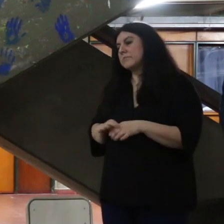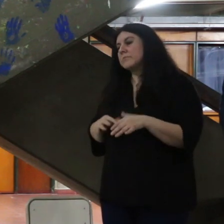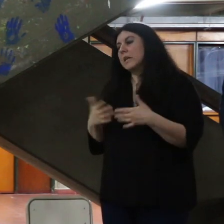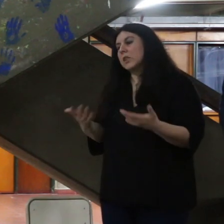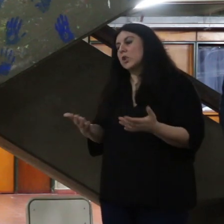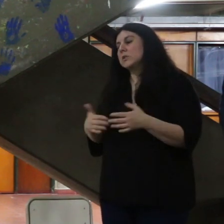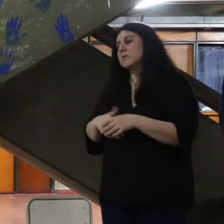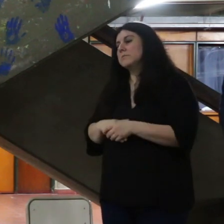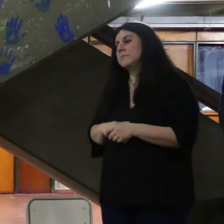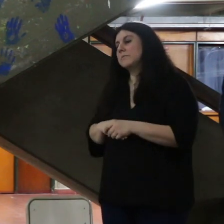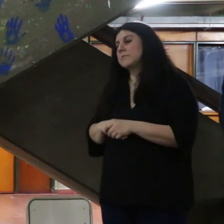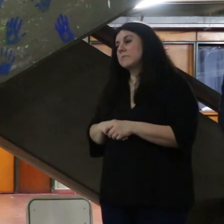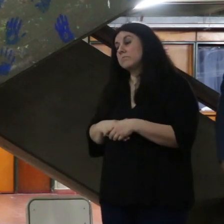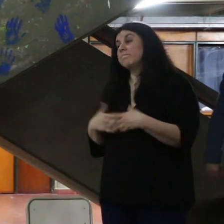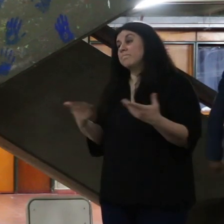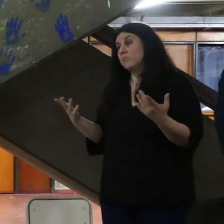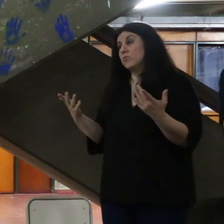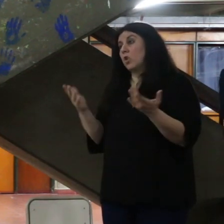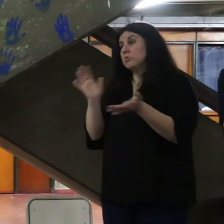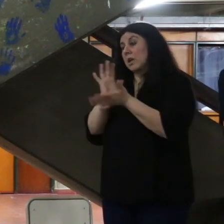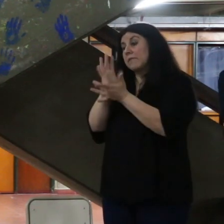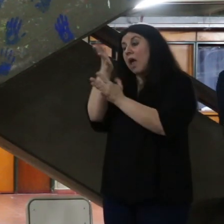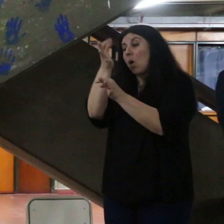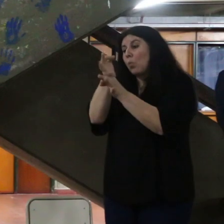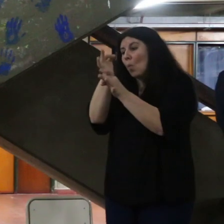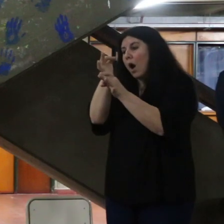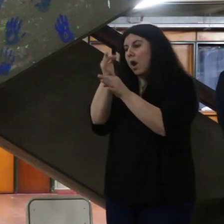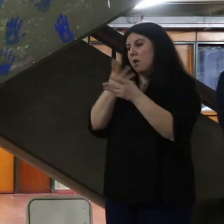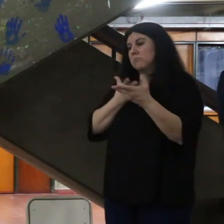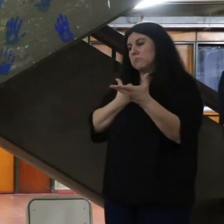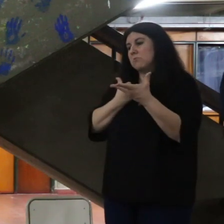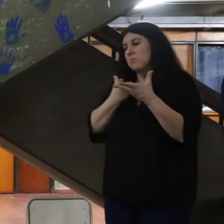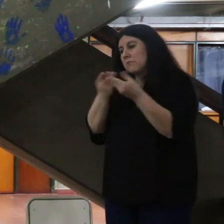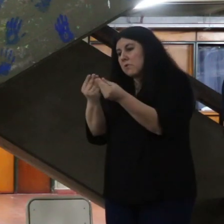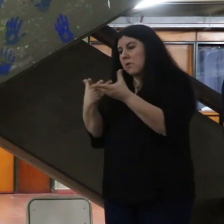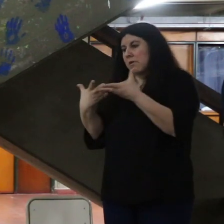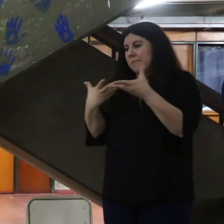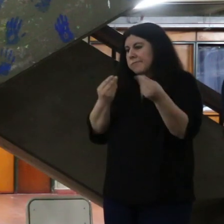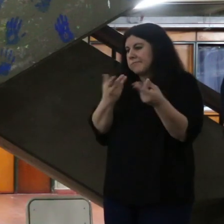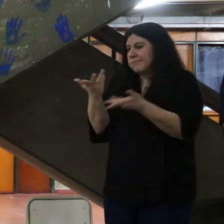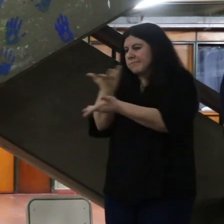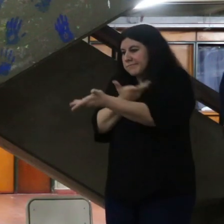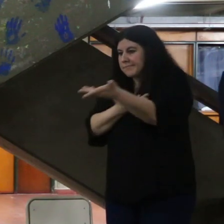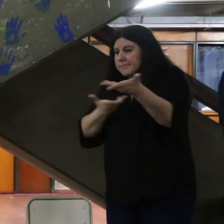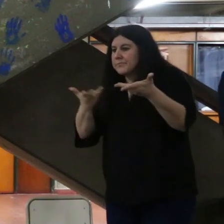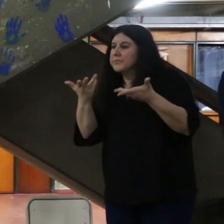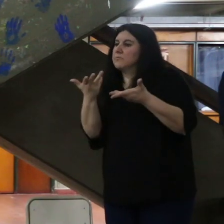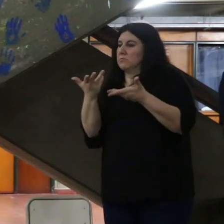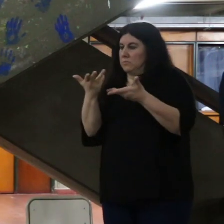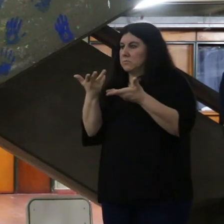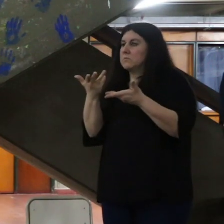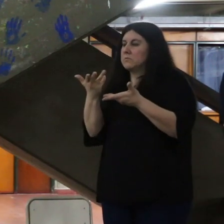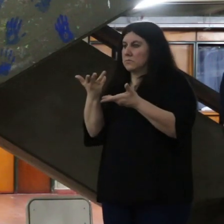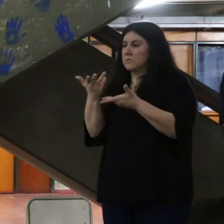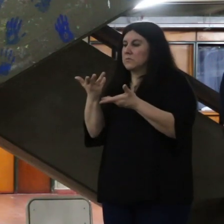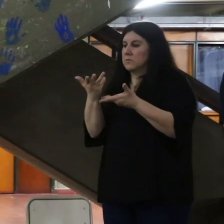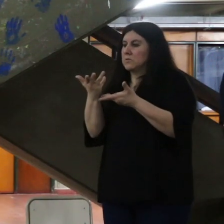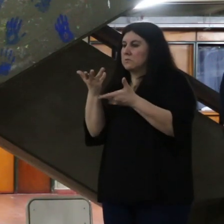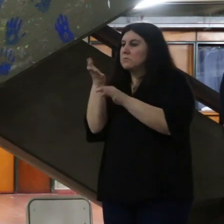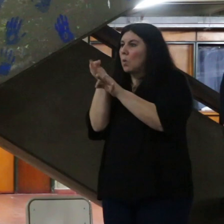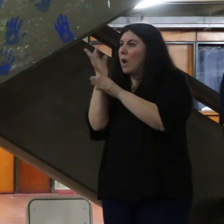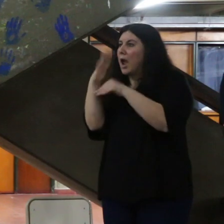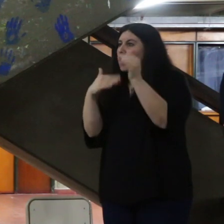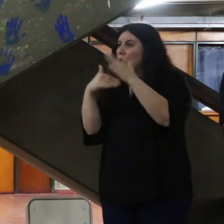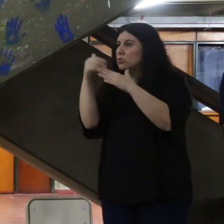Entonces, construir una escuela solidaria, con vínculos solidarios, una escuela que apuesta